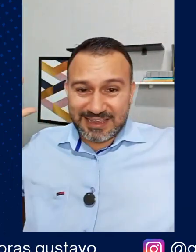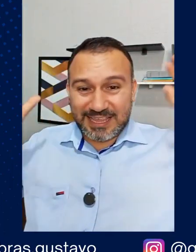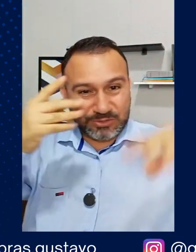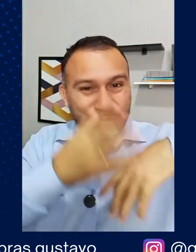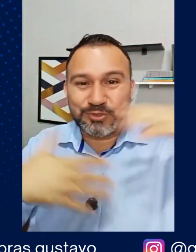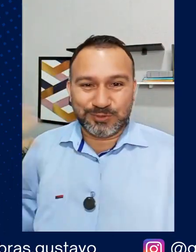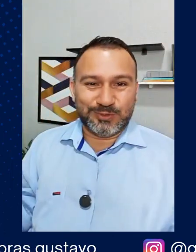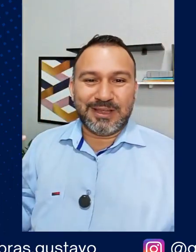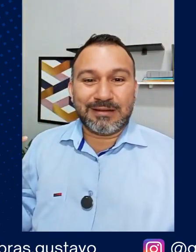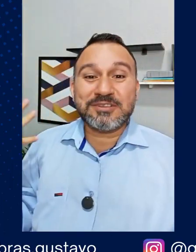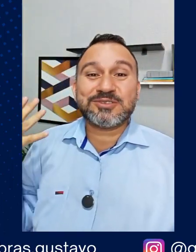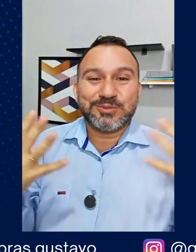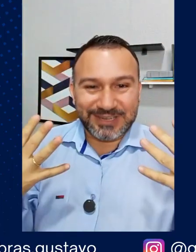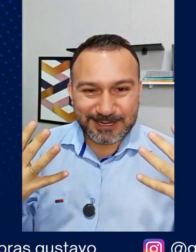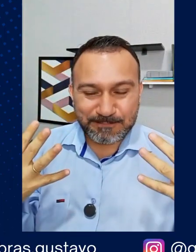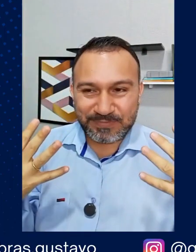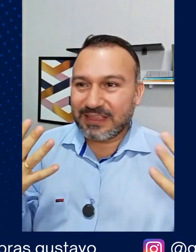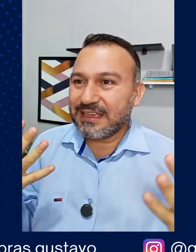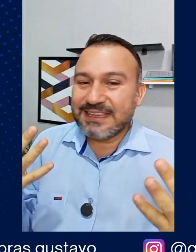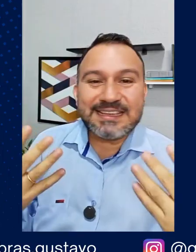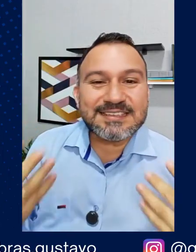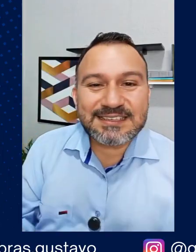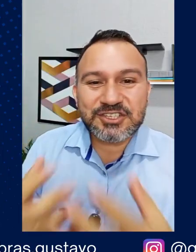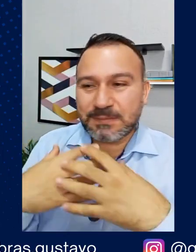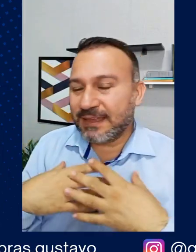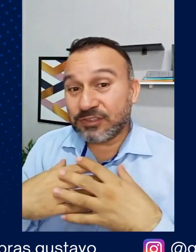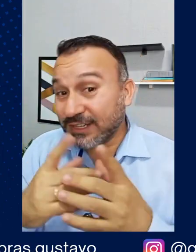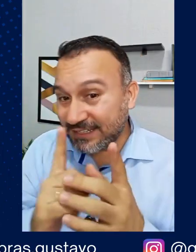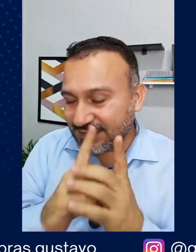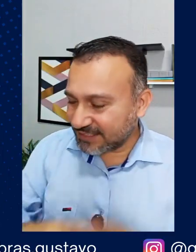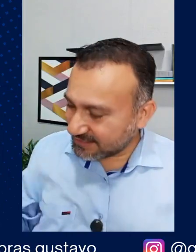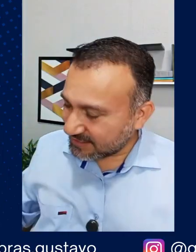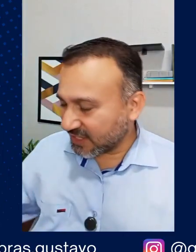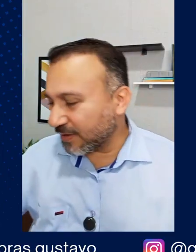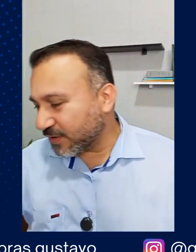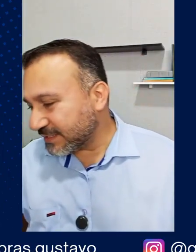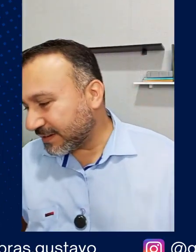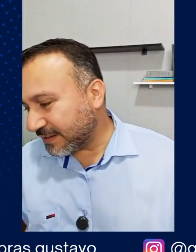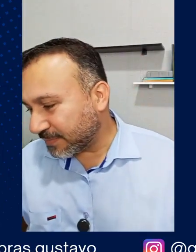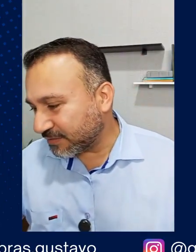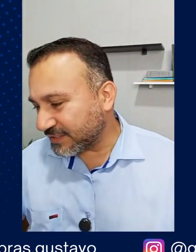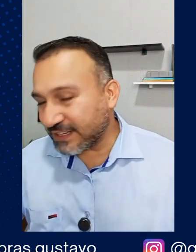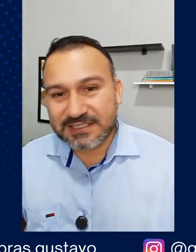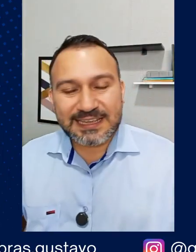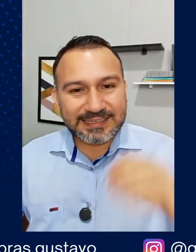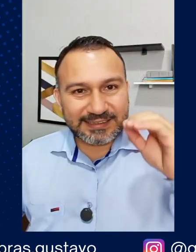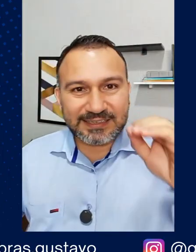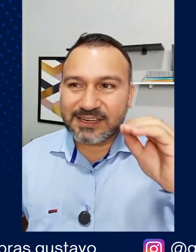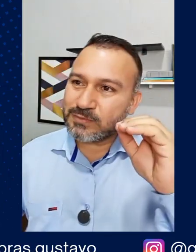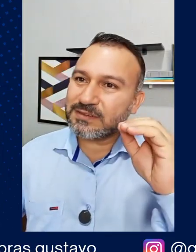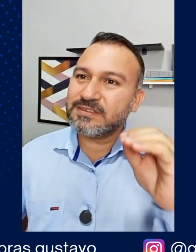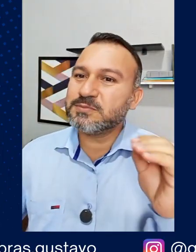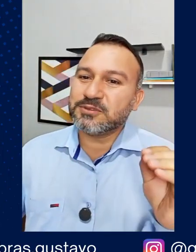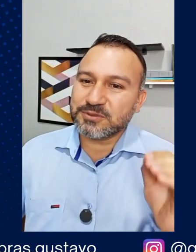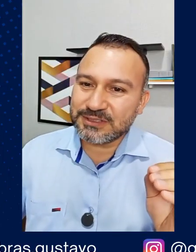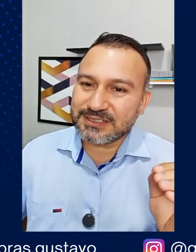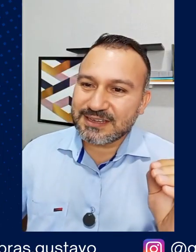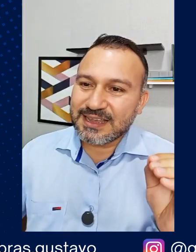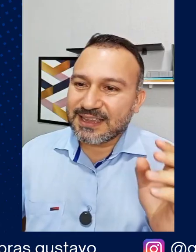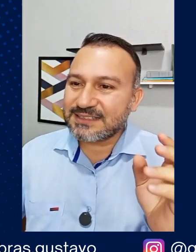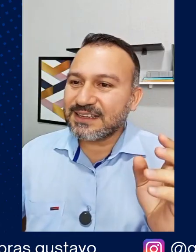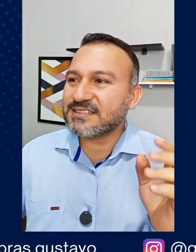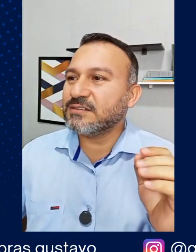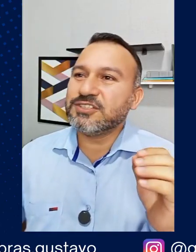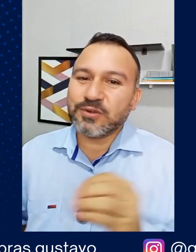pavor. É tudo junto. É uma mistura. E esses sentimentos, olha que interessante aqui uma coisa para vocês entenderem de uma vez por